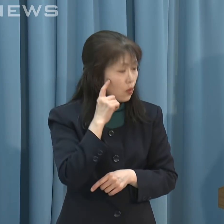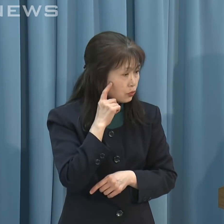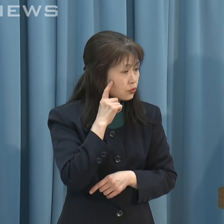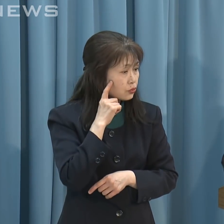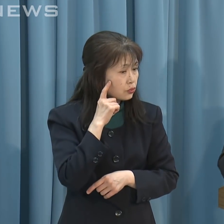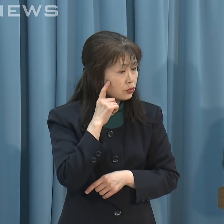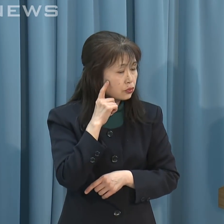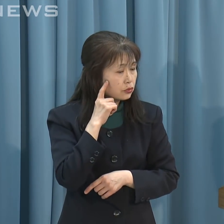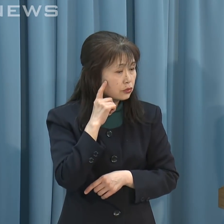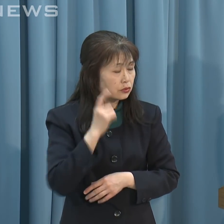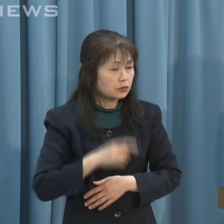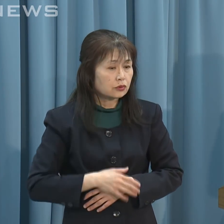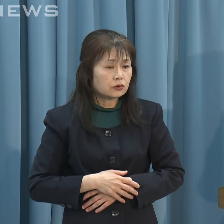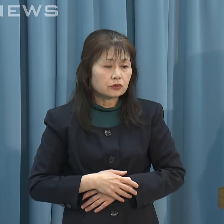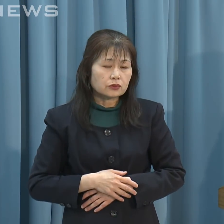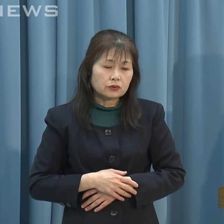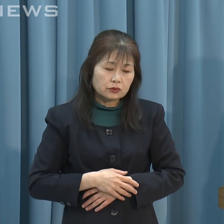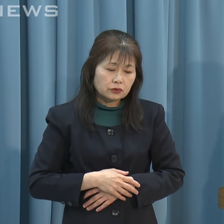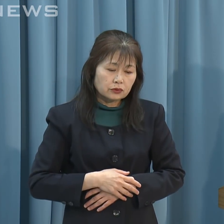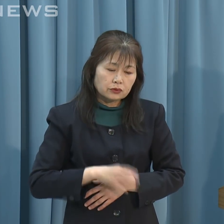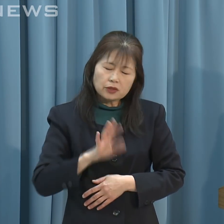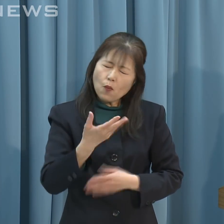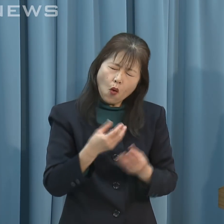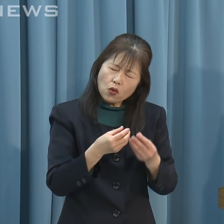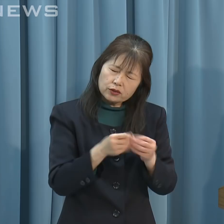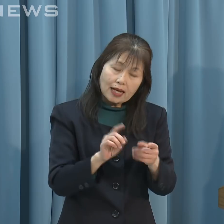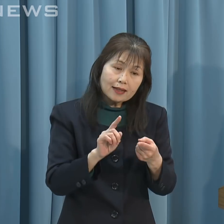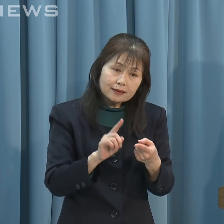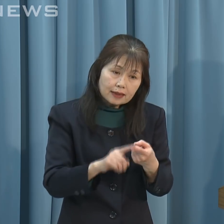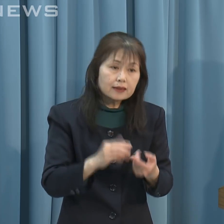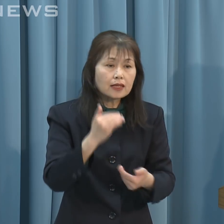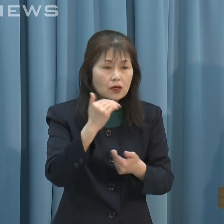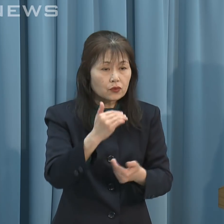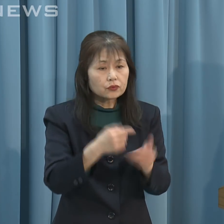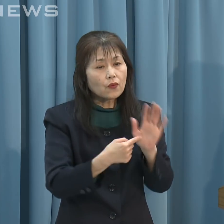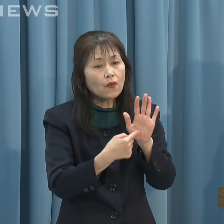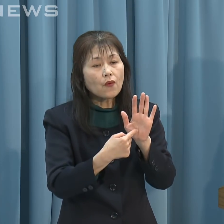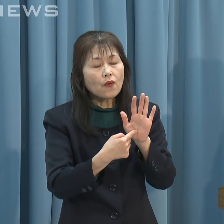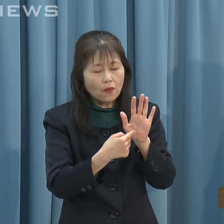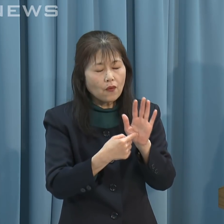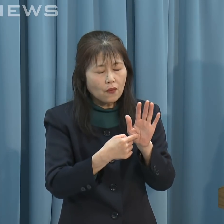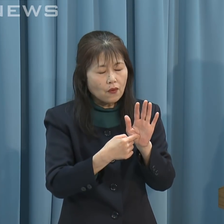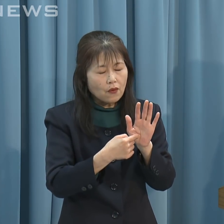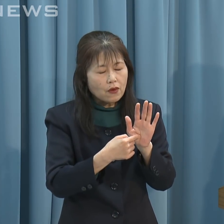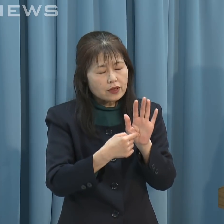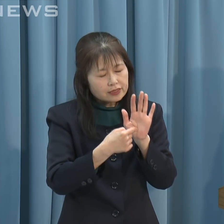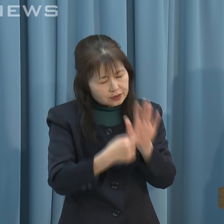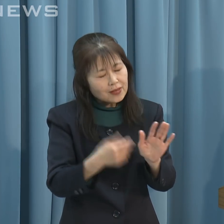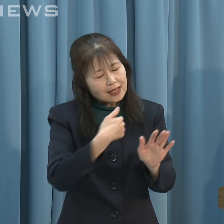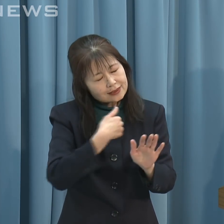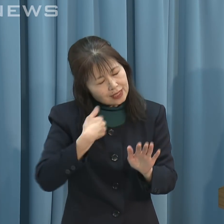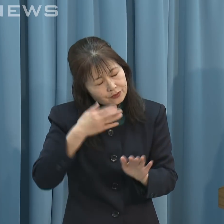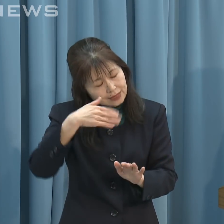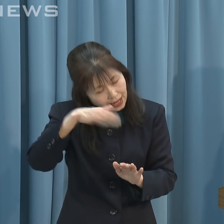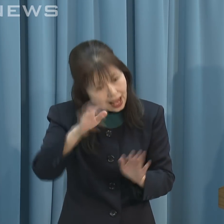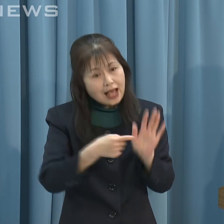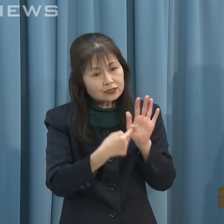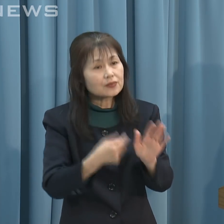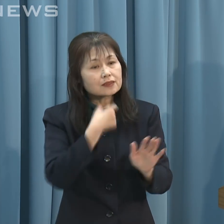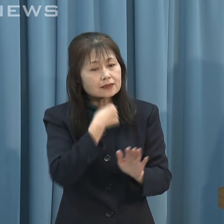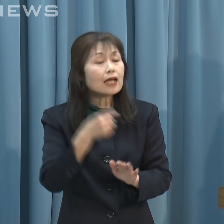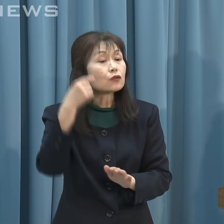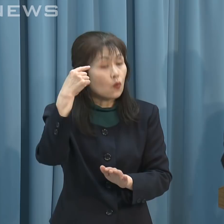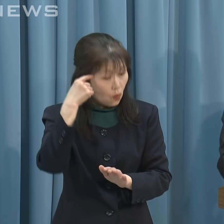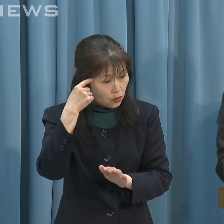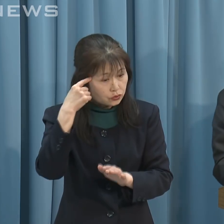ここのところはね、もうちょっと具体的なところを示せれば示したいと思いますけれども、国の